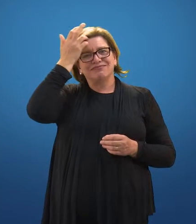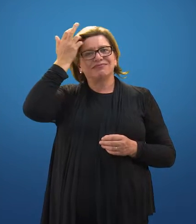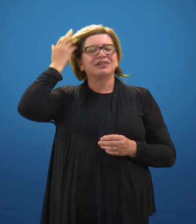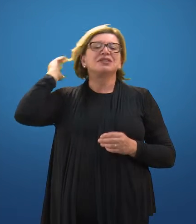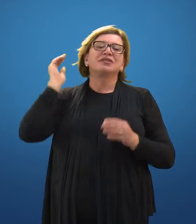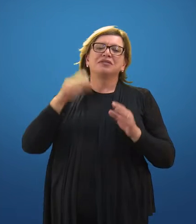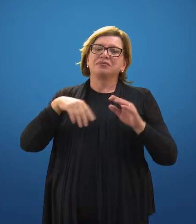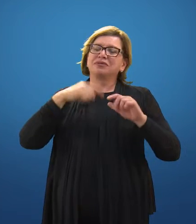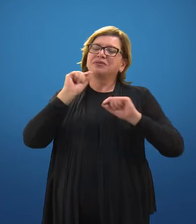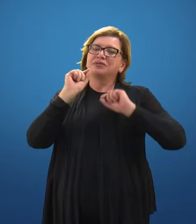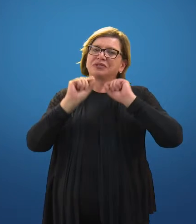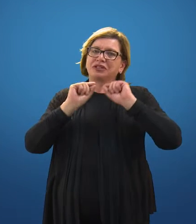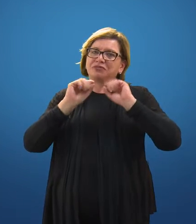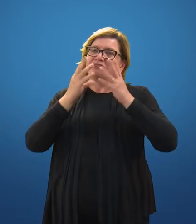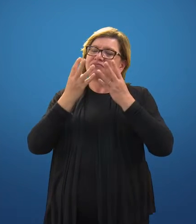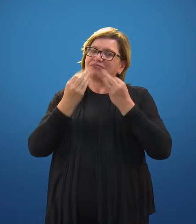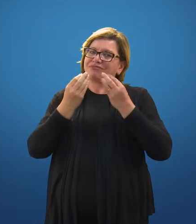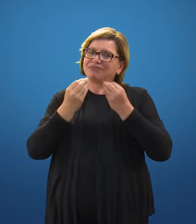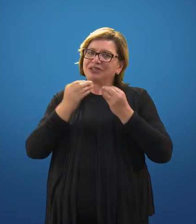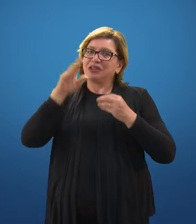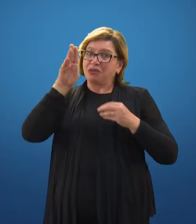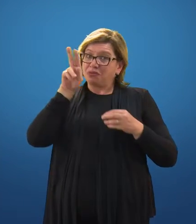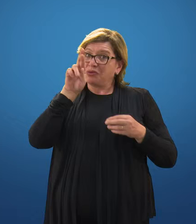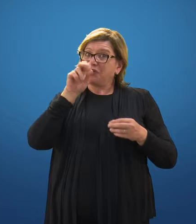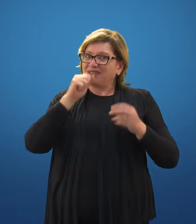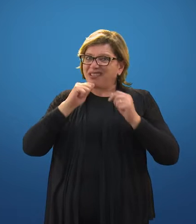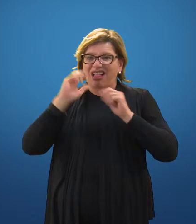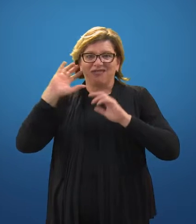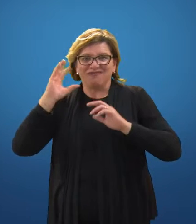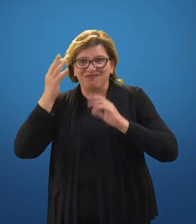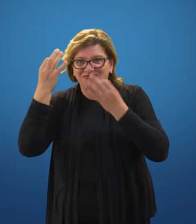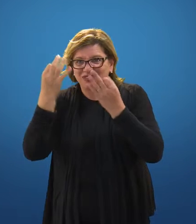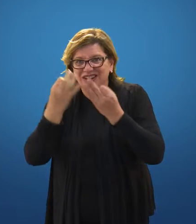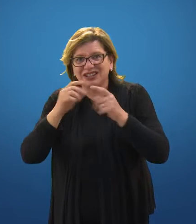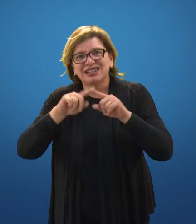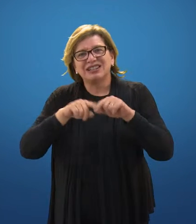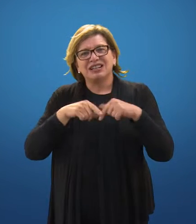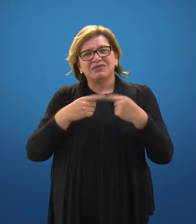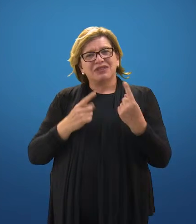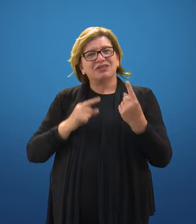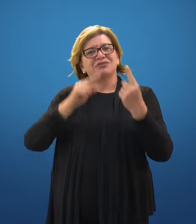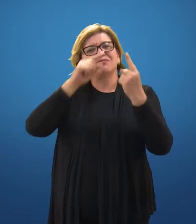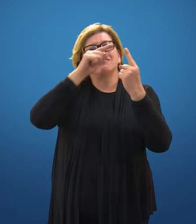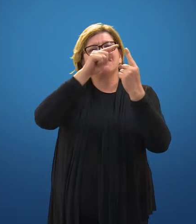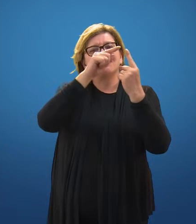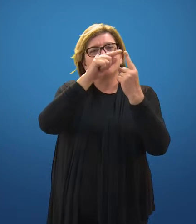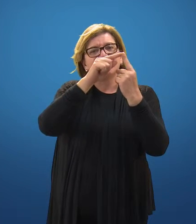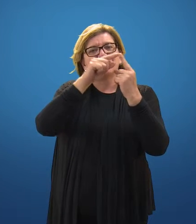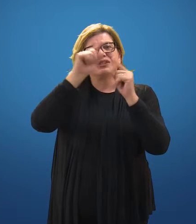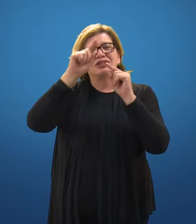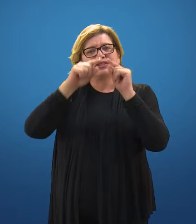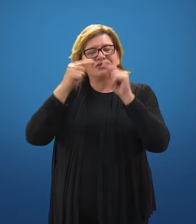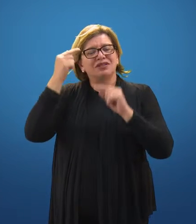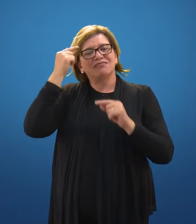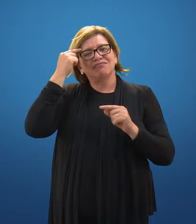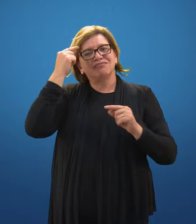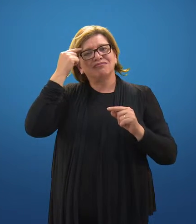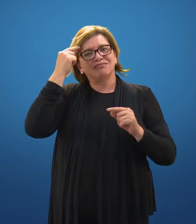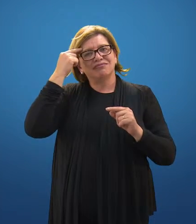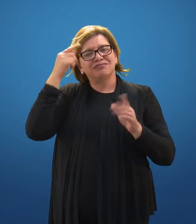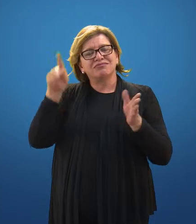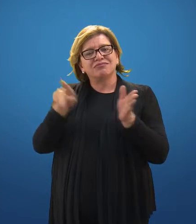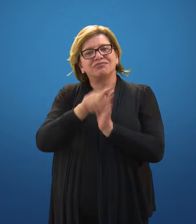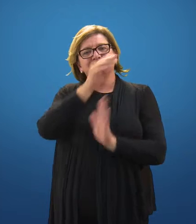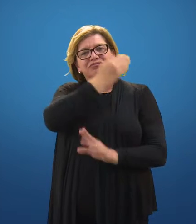a burocracia muitas vezes não leva a essa eficiência, porém o grande objetivo da burocracia é a racionalização do